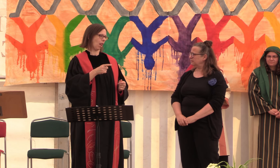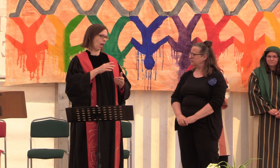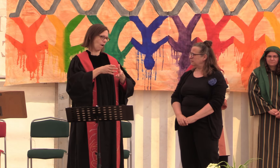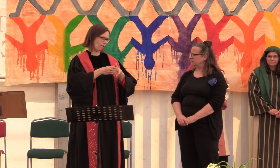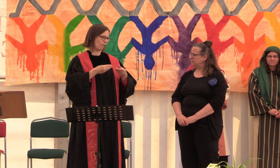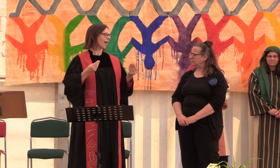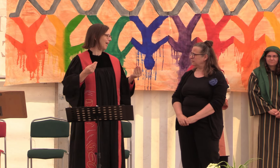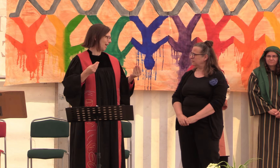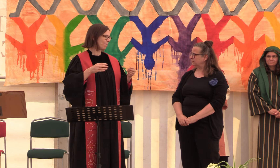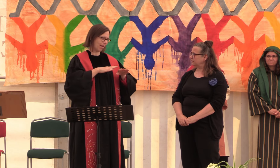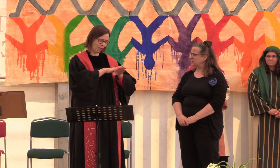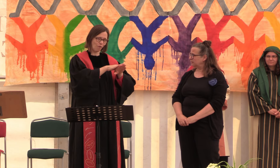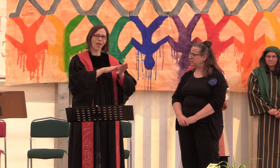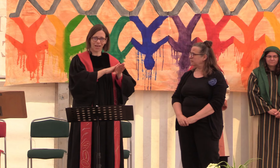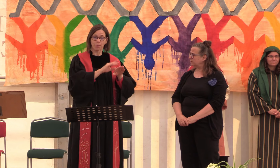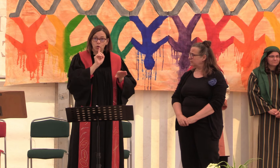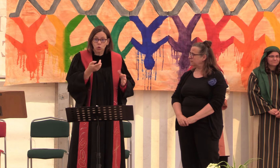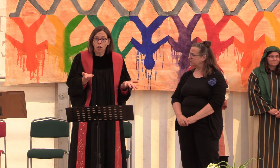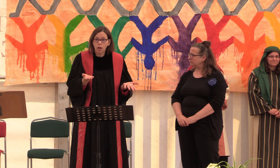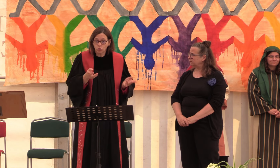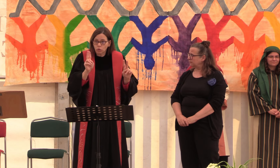wir sollen vergeben.